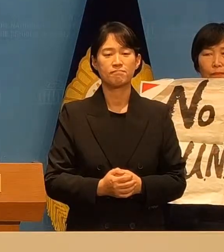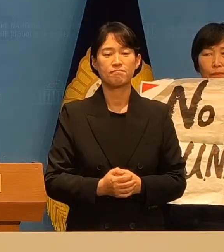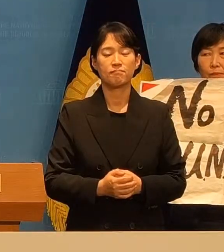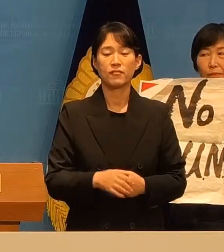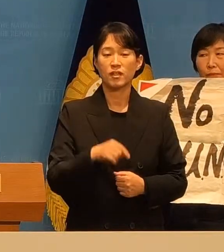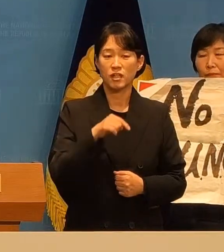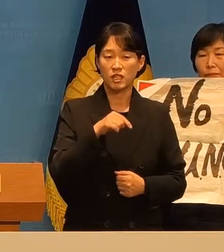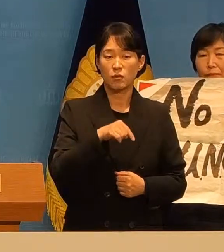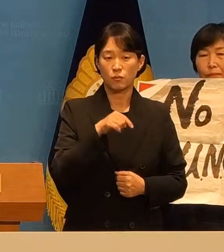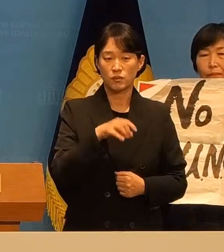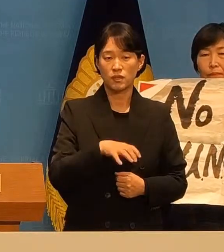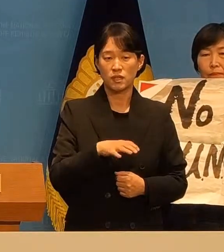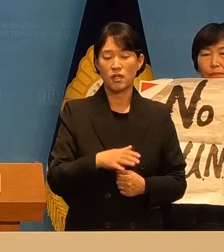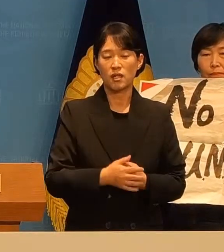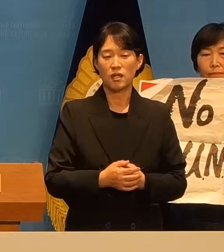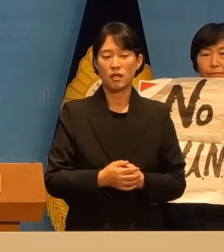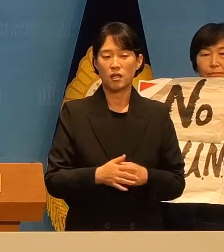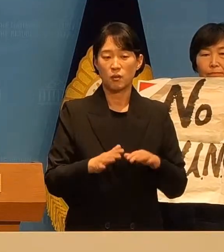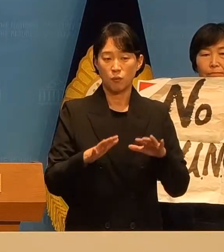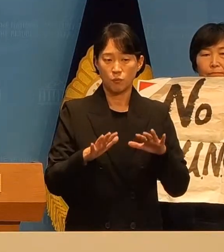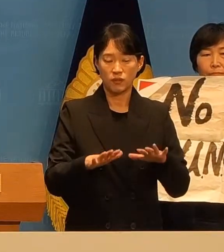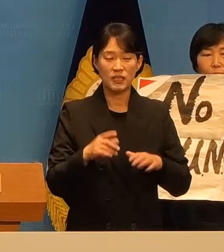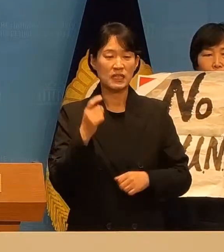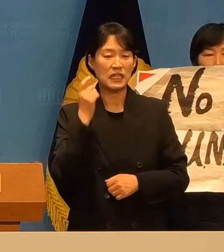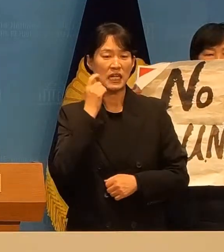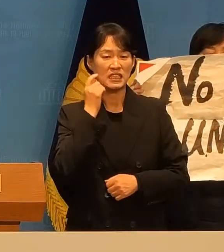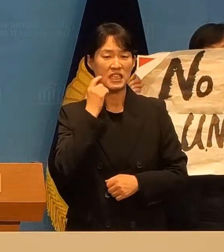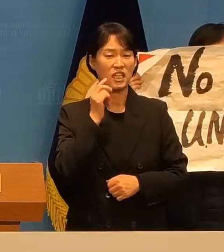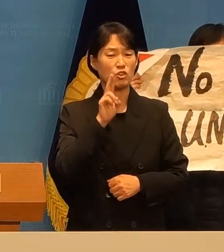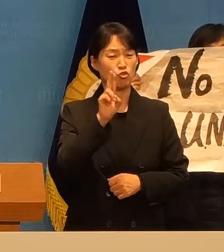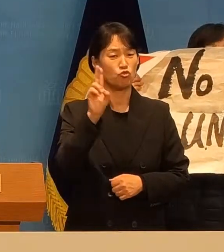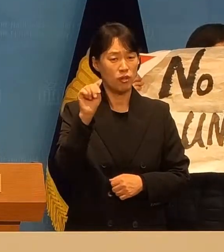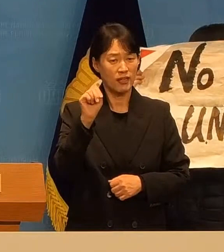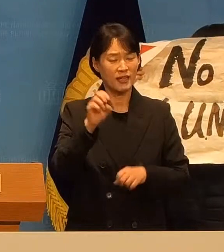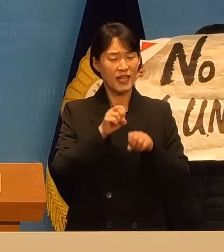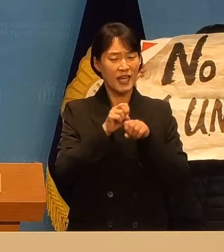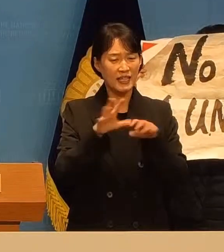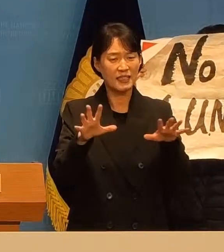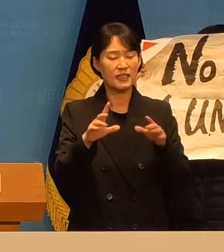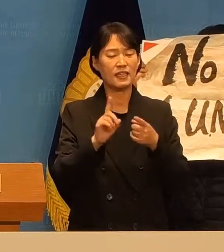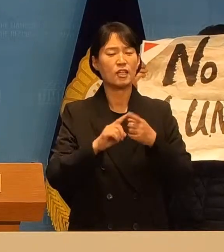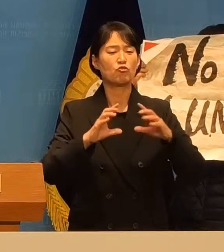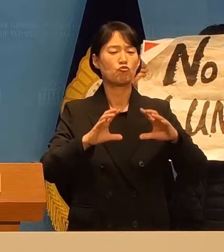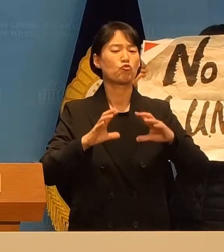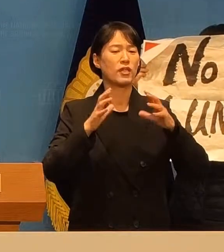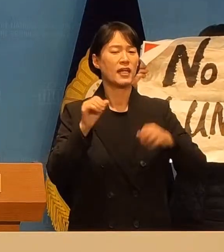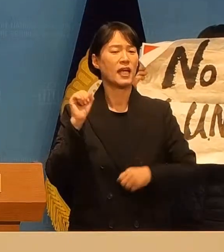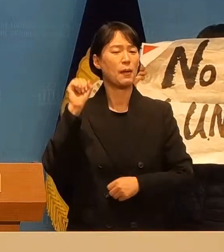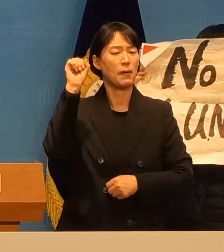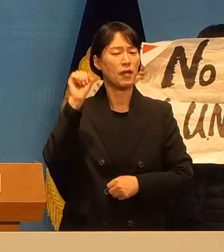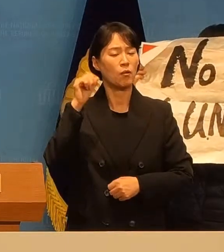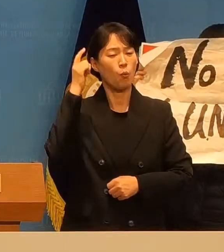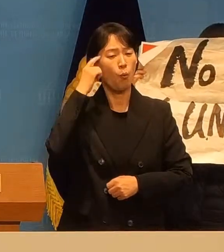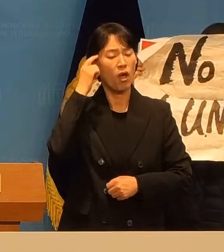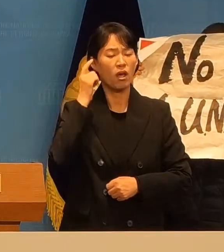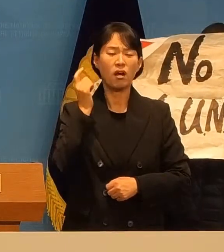여기에 오늘 주단체가 가짜 유엔사 해체 국제 캠페인입니다. 왜